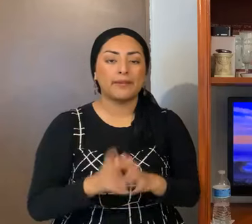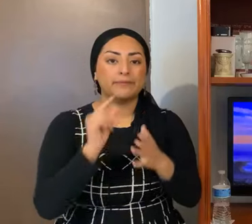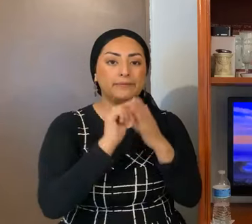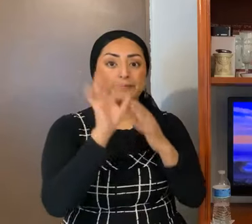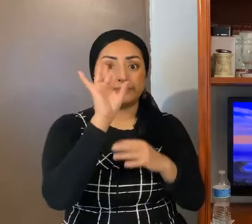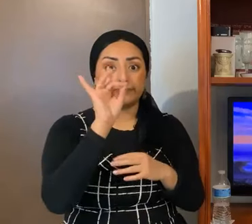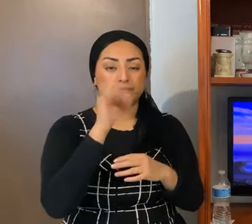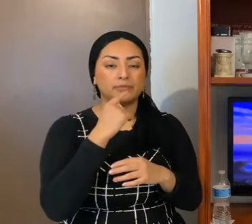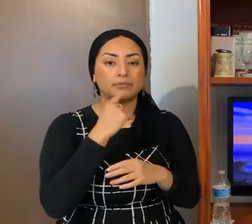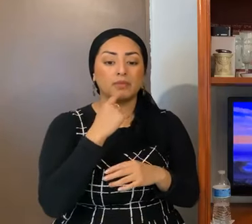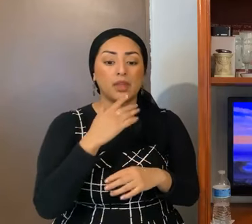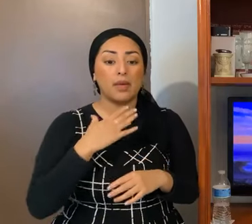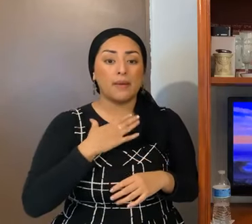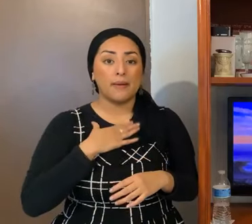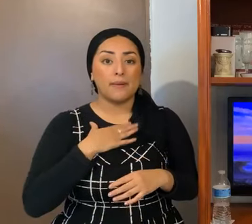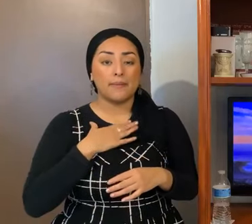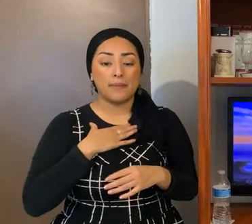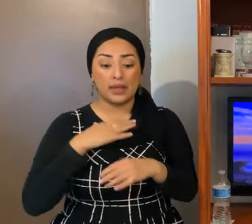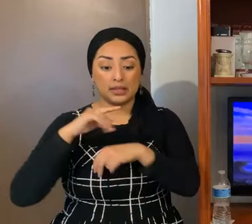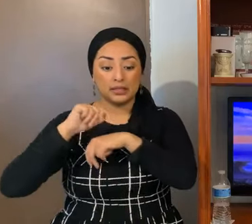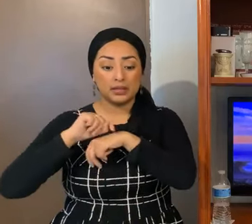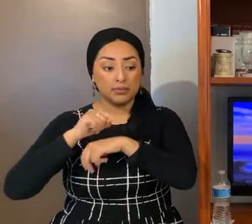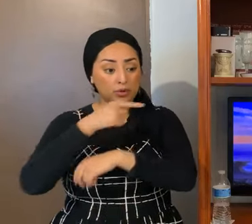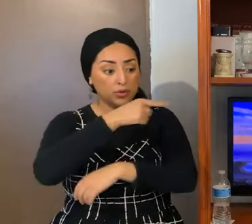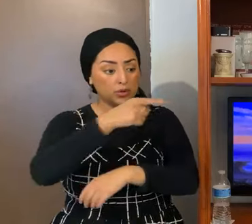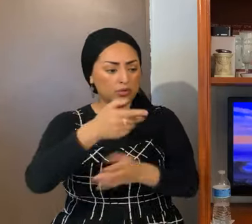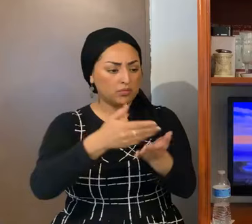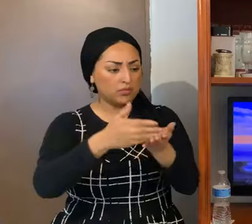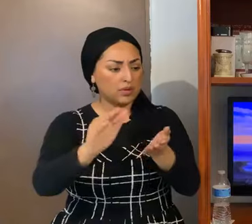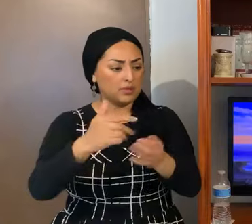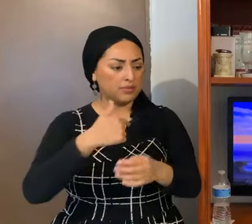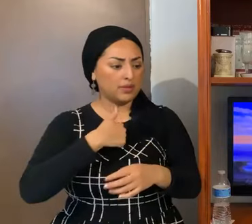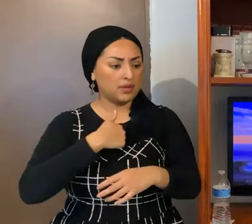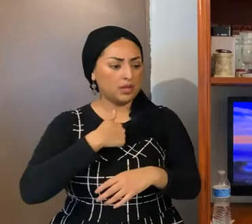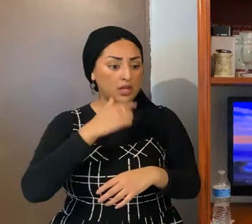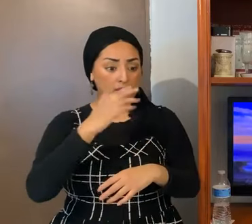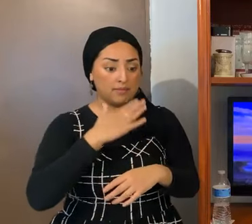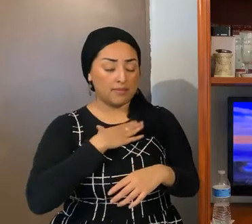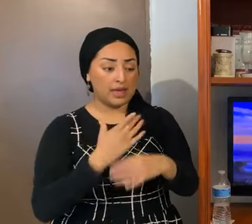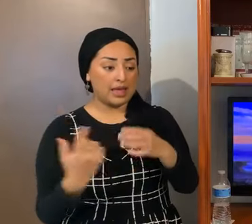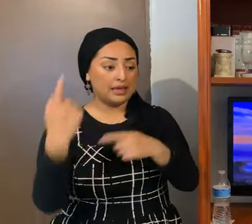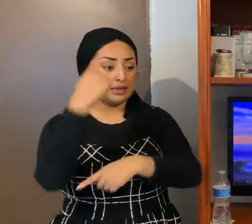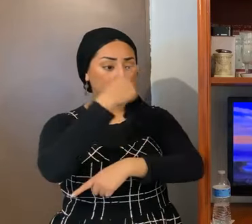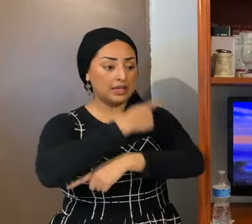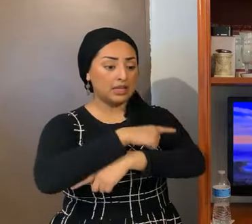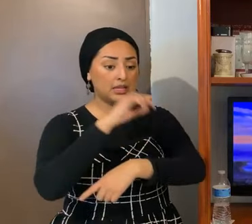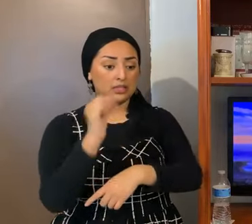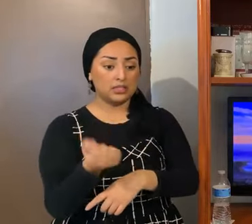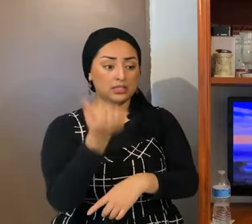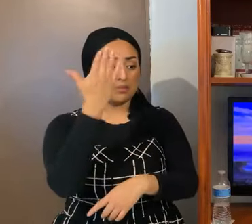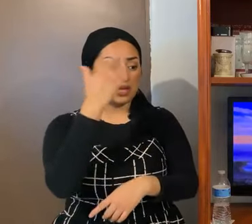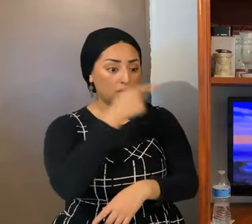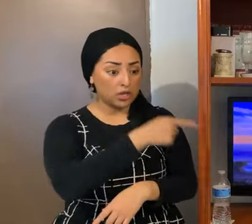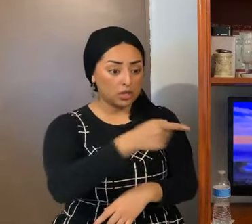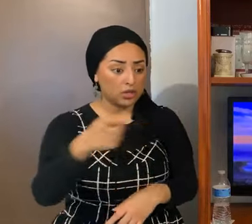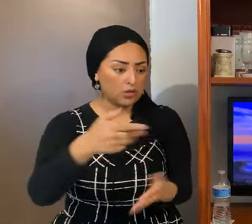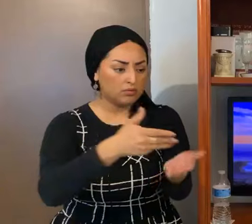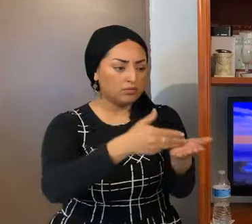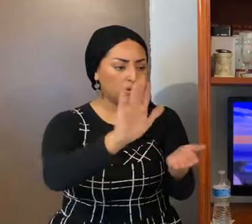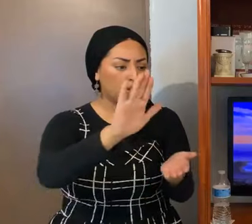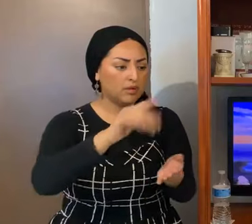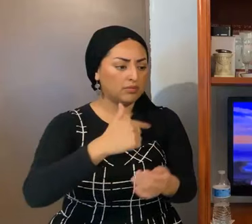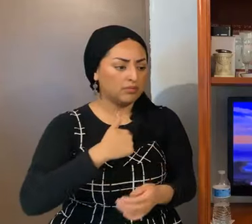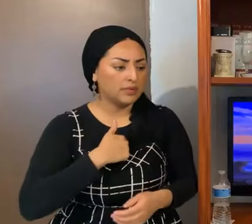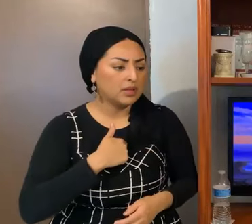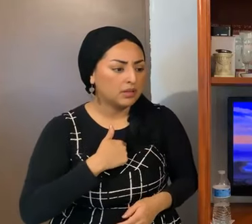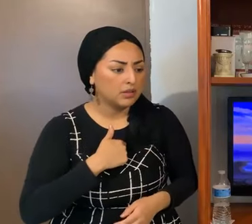Verso 8, mis santuarios menospreciaste y mis días de reposo has profanado. El Eterno ha puesto a los siervos